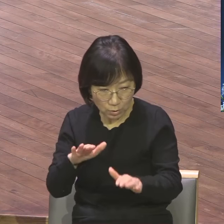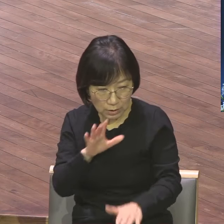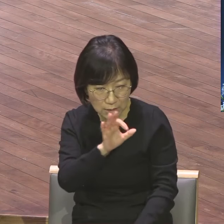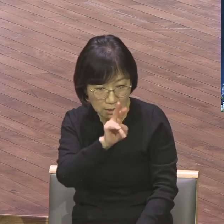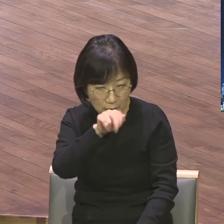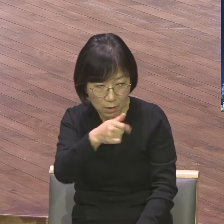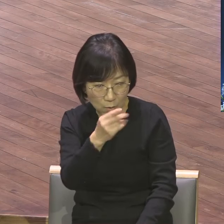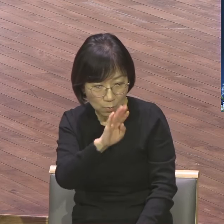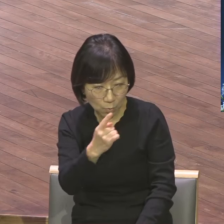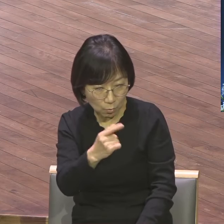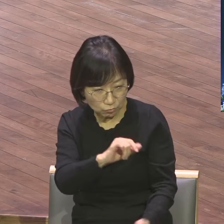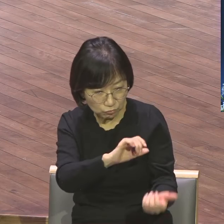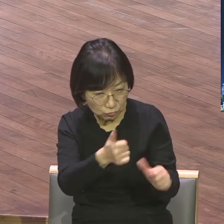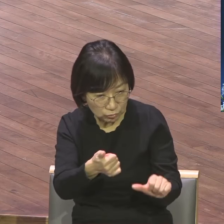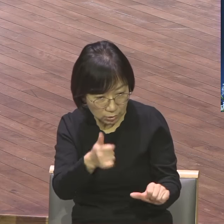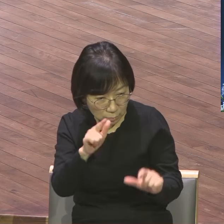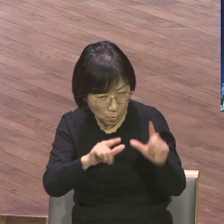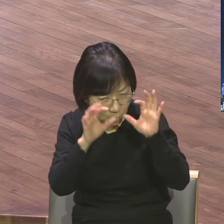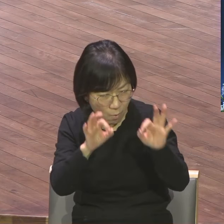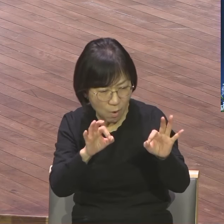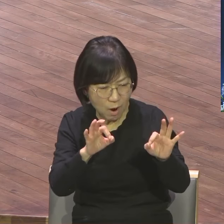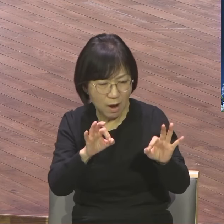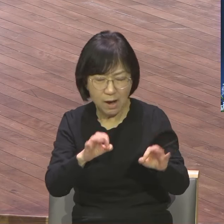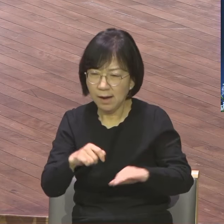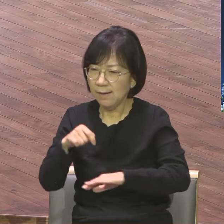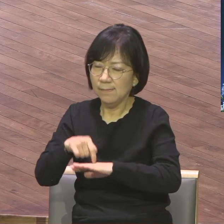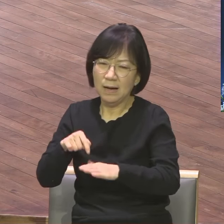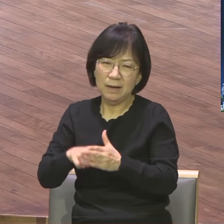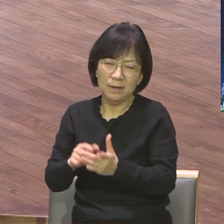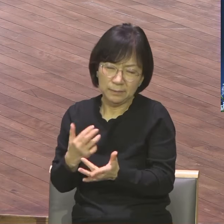야고보의 순교를 통해서 마음에 불이